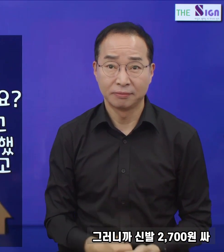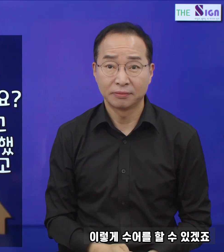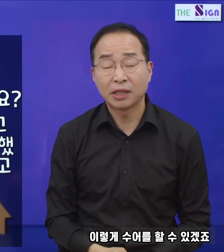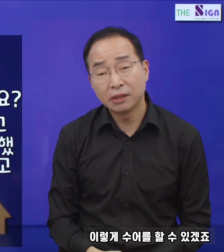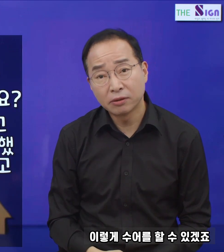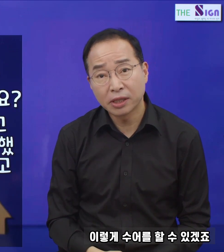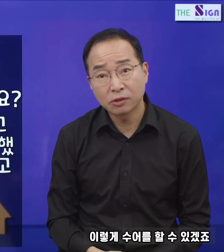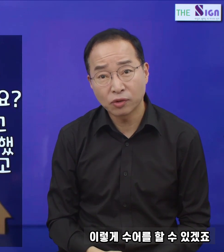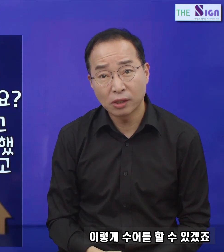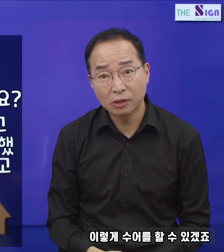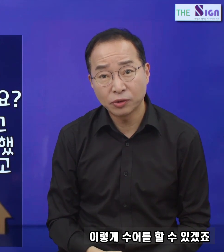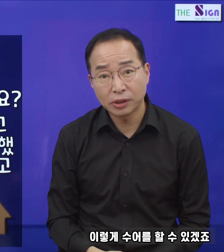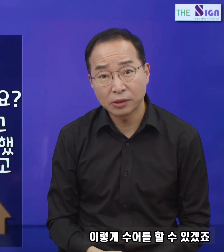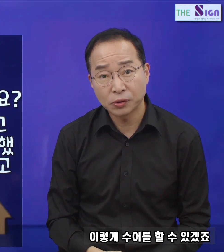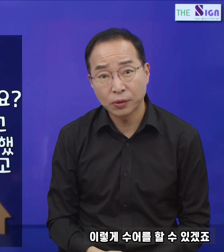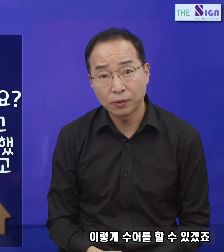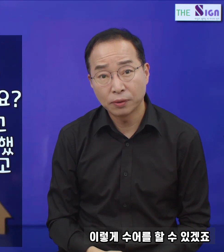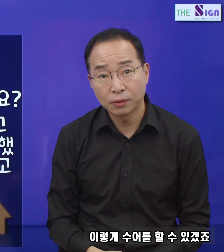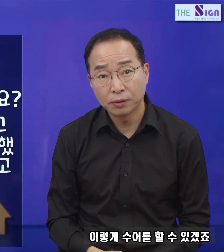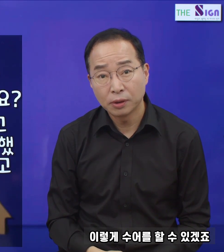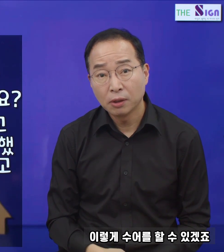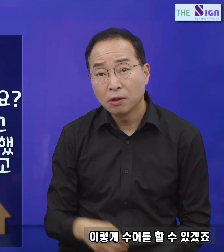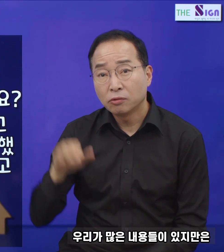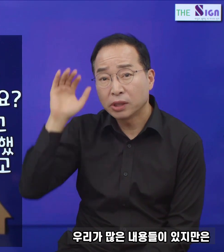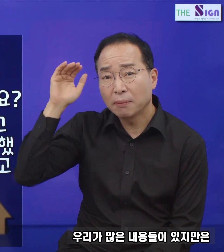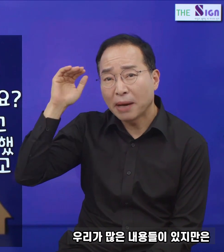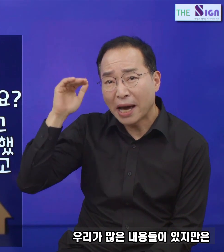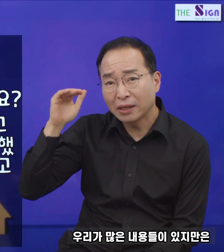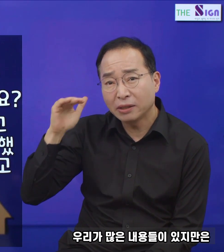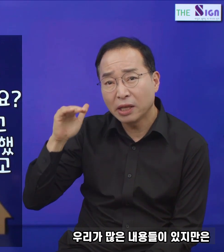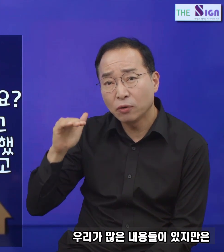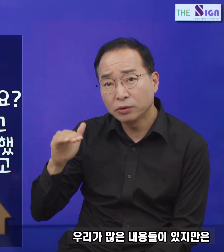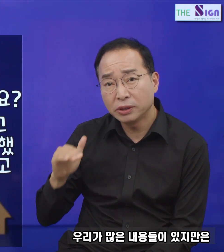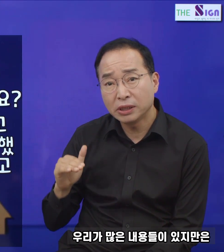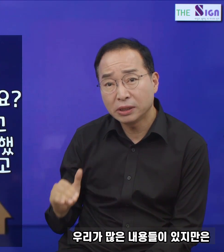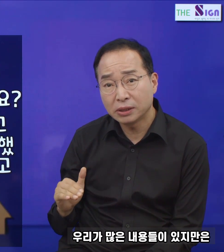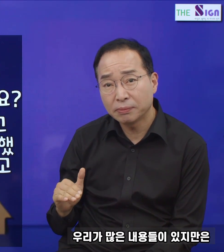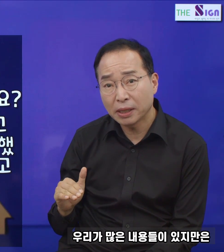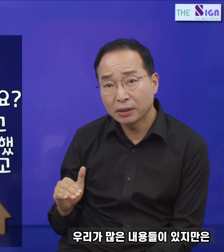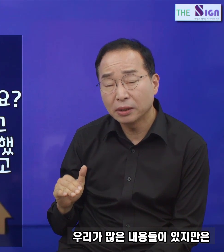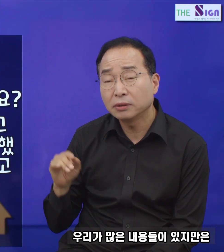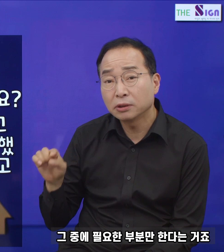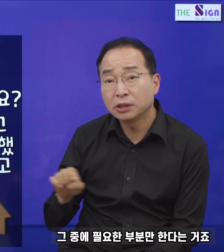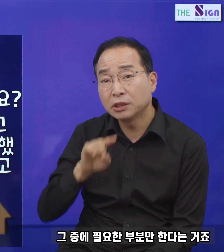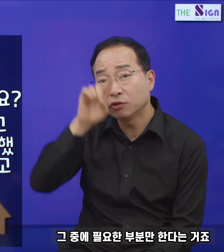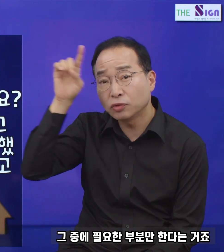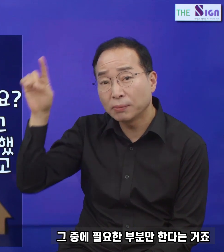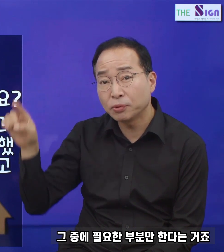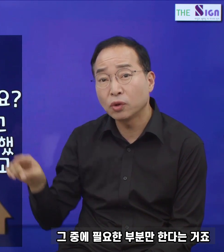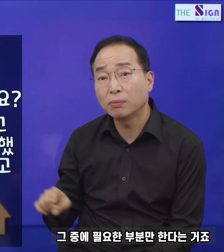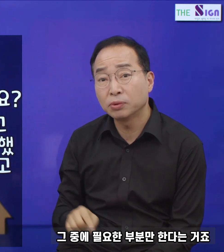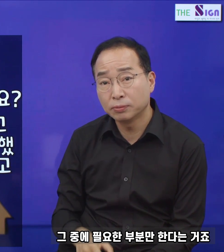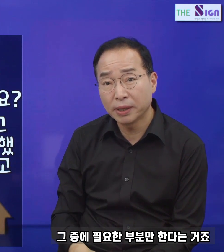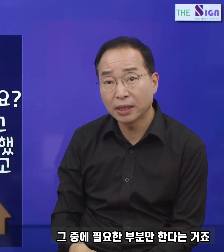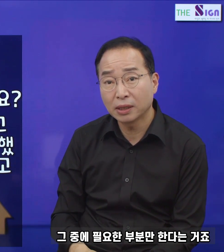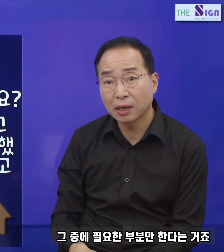자, 이렇게 수화를 할 수 있겠죠. 우리가 많은 내용들이 있지만은 그 중에 필요한 부분만 한다라는